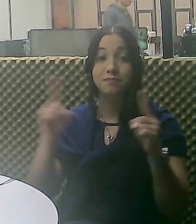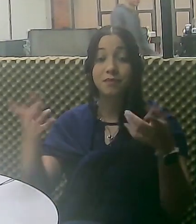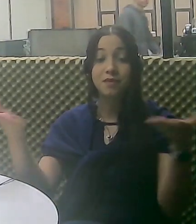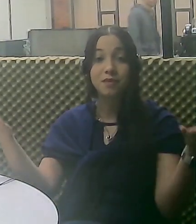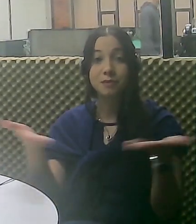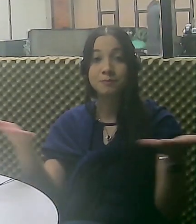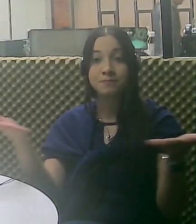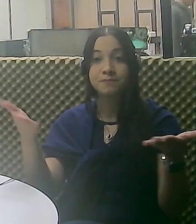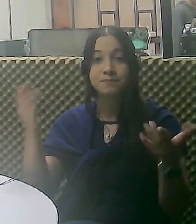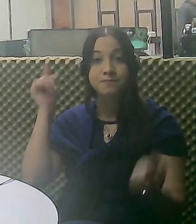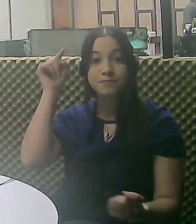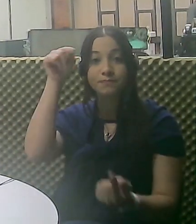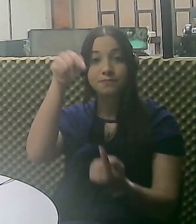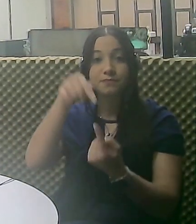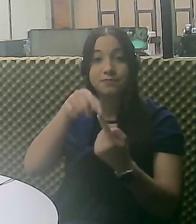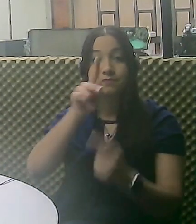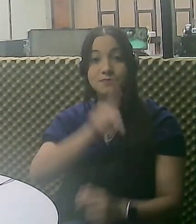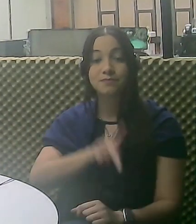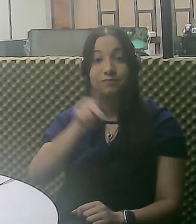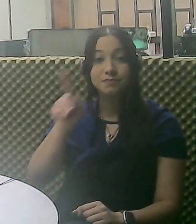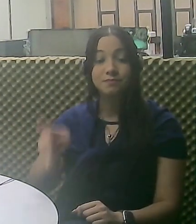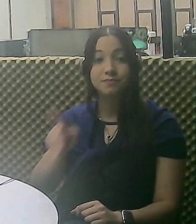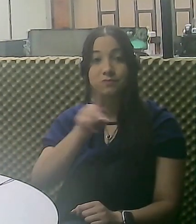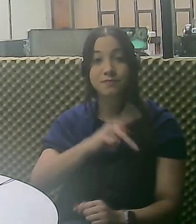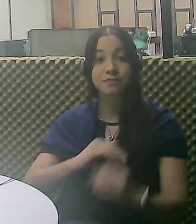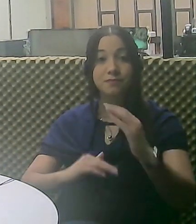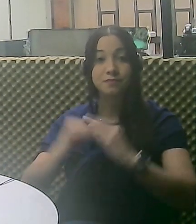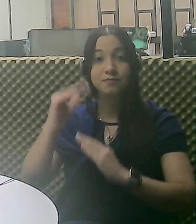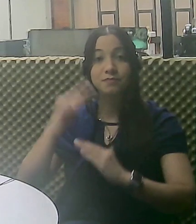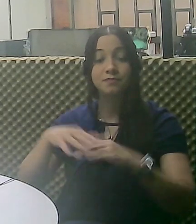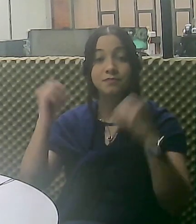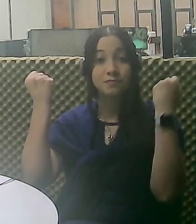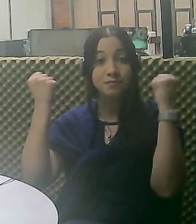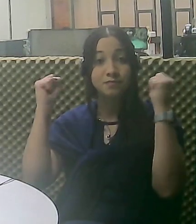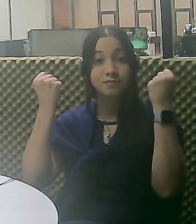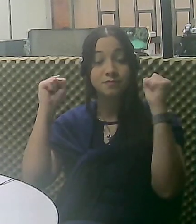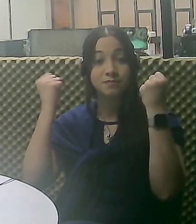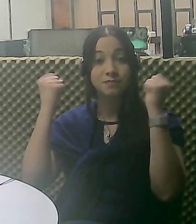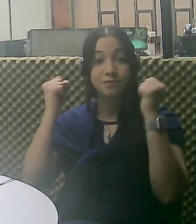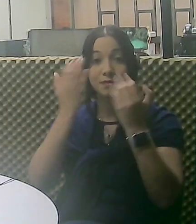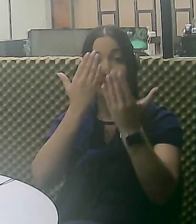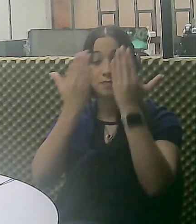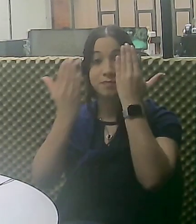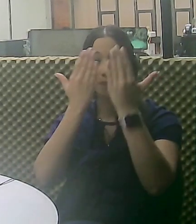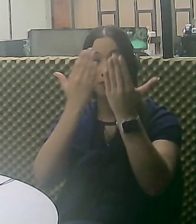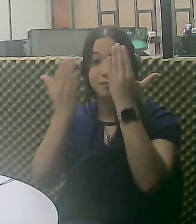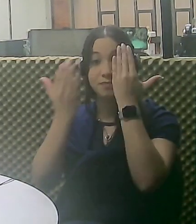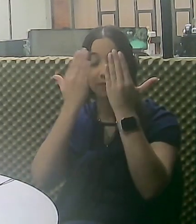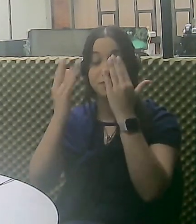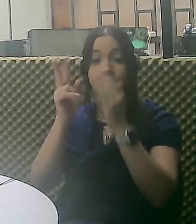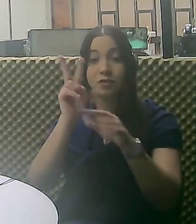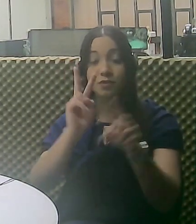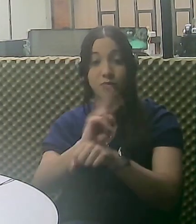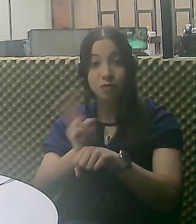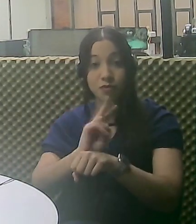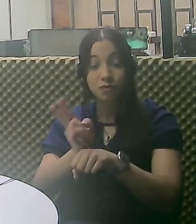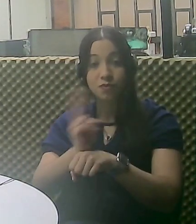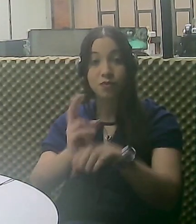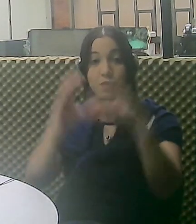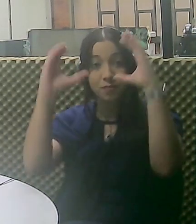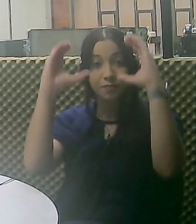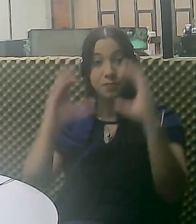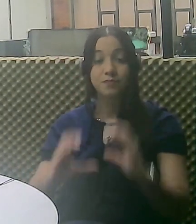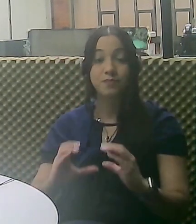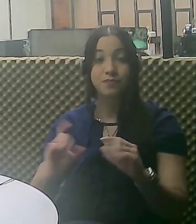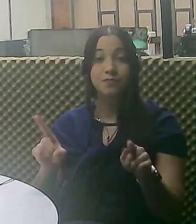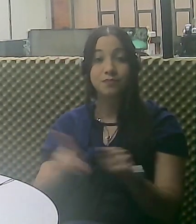vez, o público-alvo são professores, profissionais de educação física, psicólogos, supervisores,